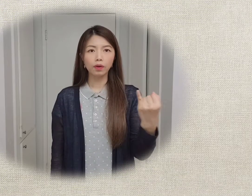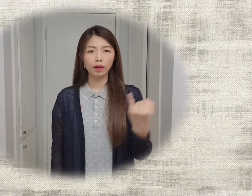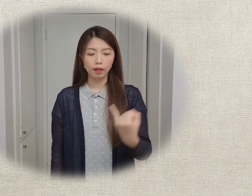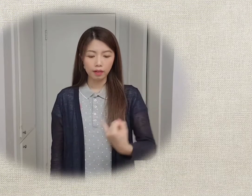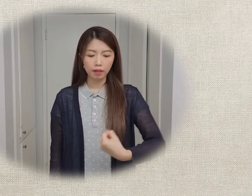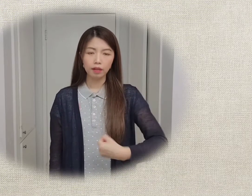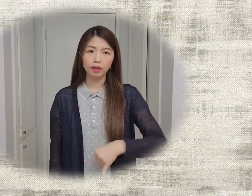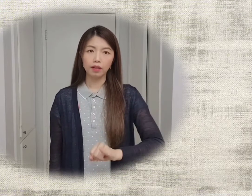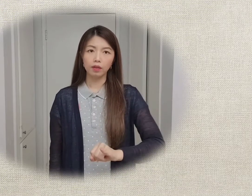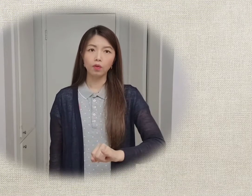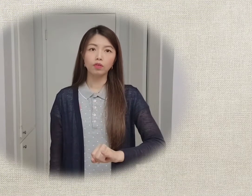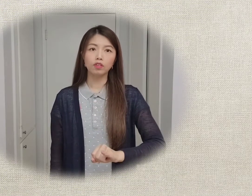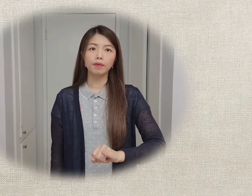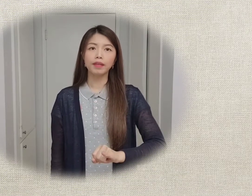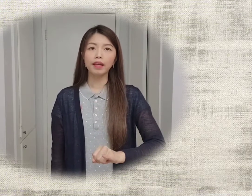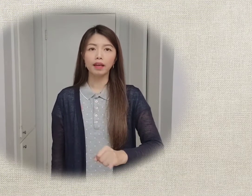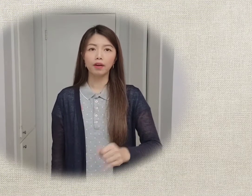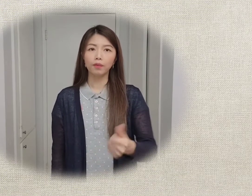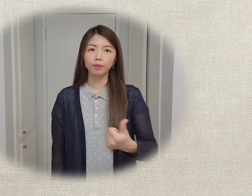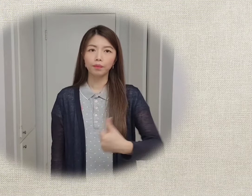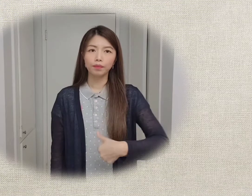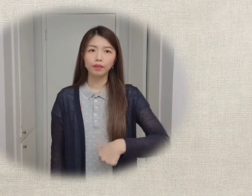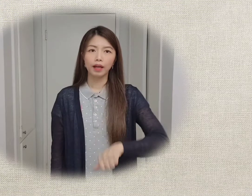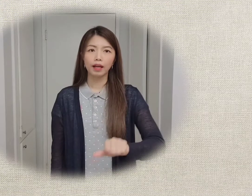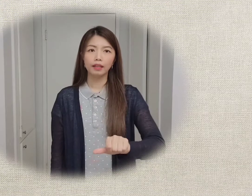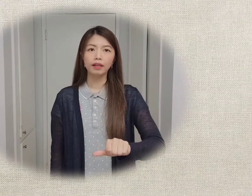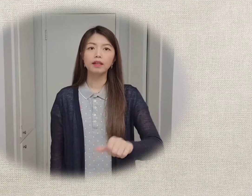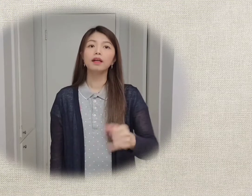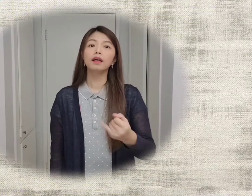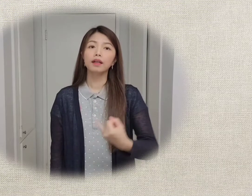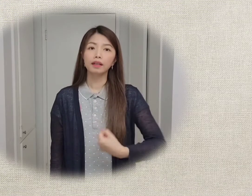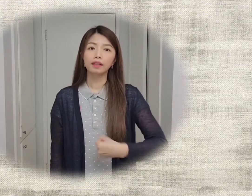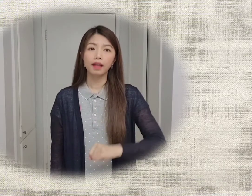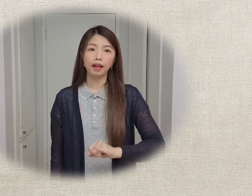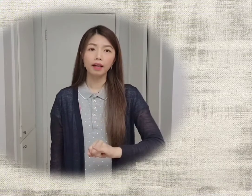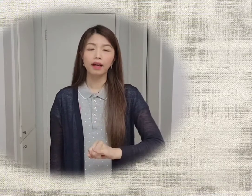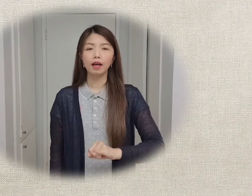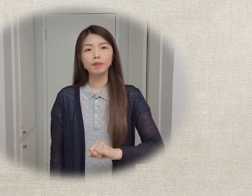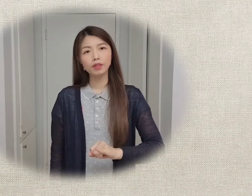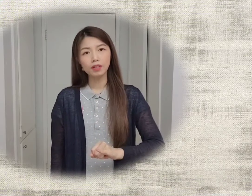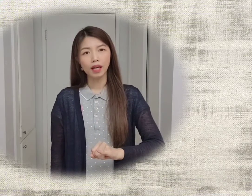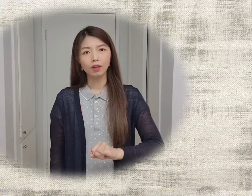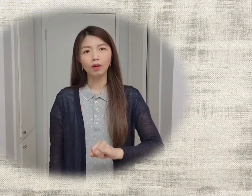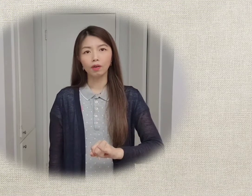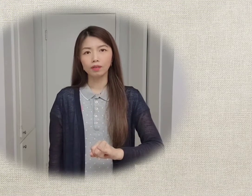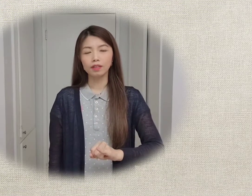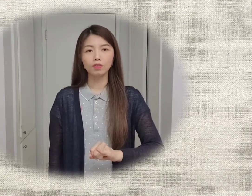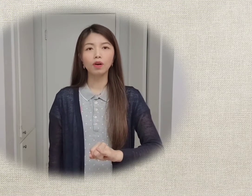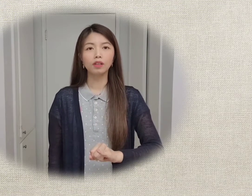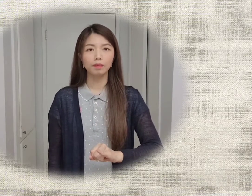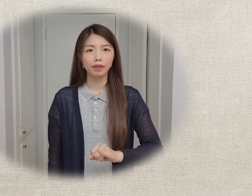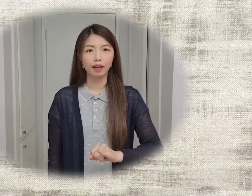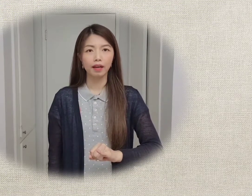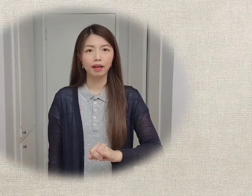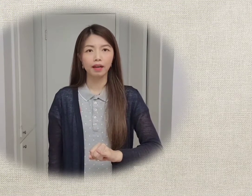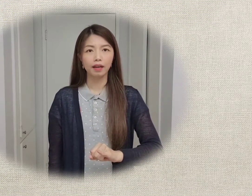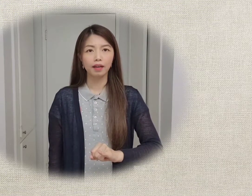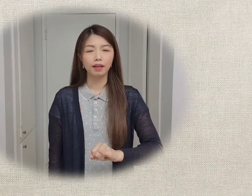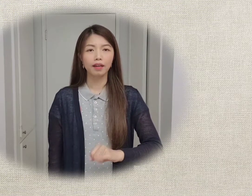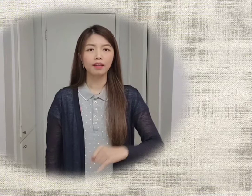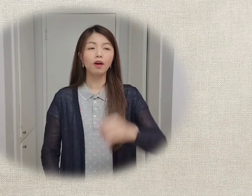딸은 새끼손가락을 돌려주시면 딸이에요. 아들, 딸, 합해서 자녀라고 하는 뜻의 수어가